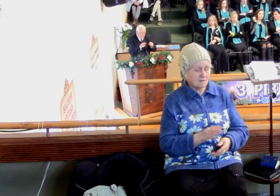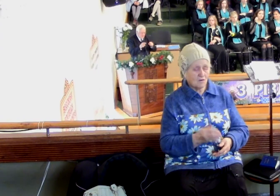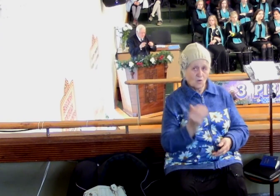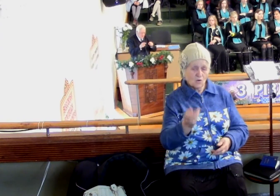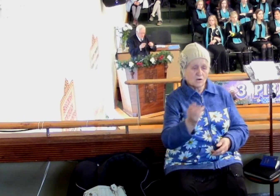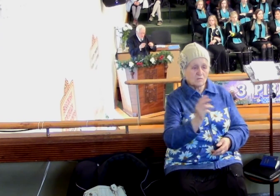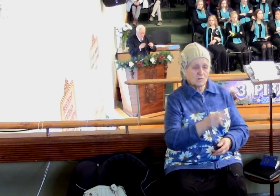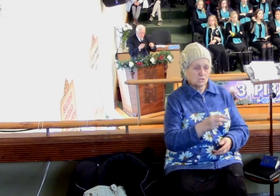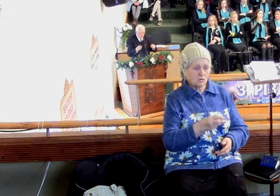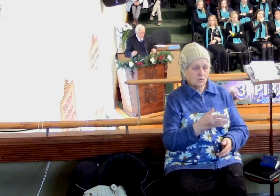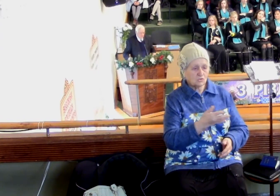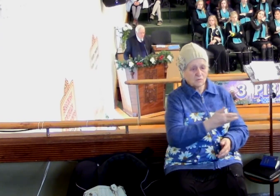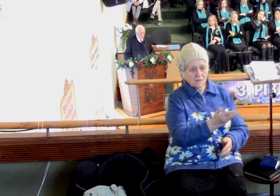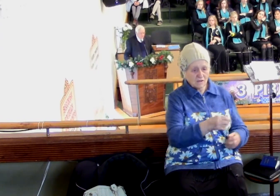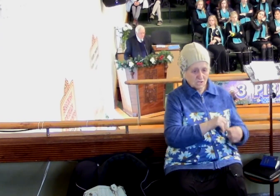просветить наши сердца.